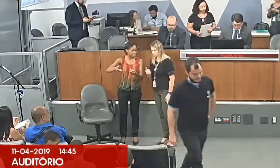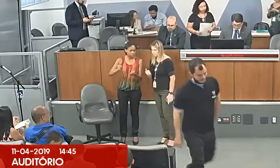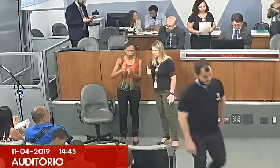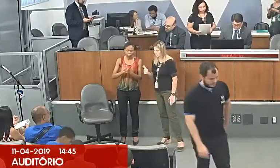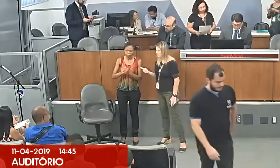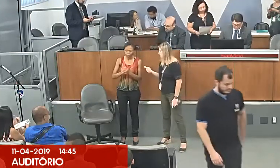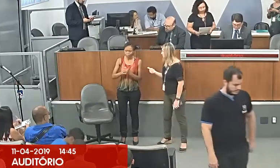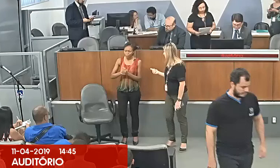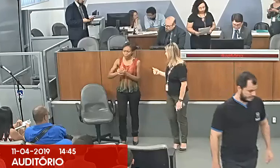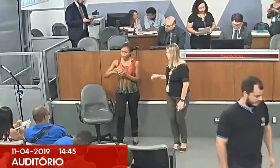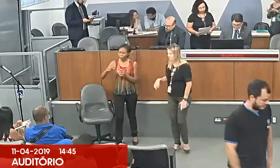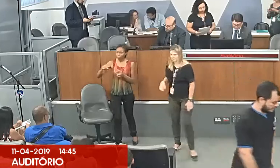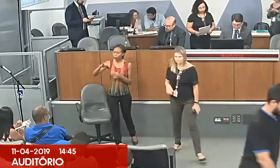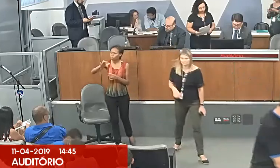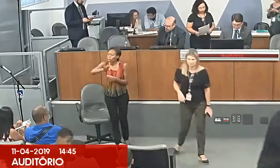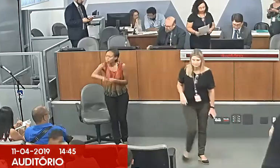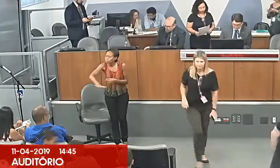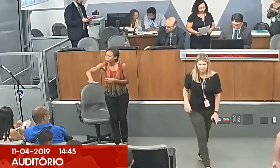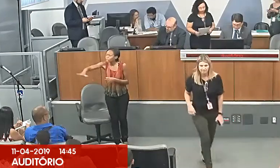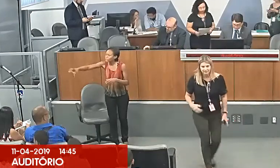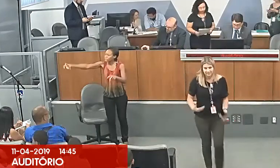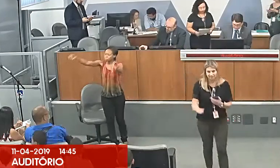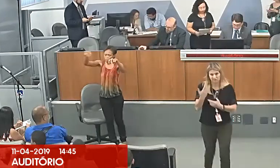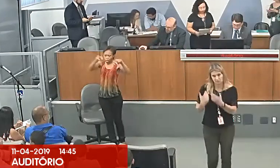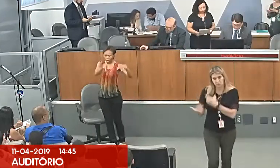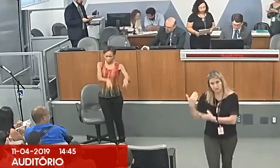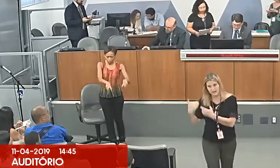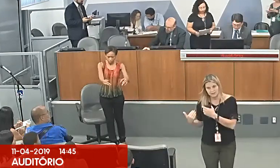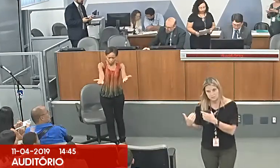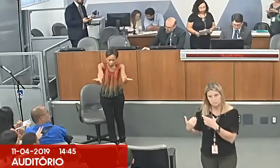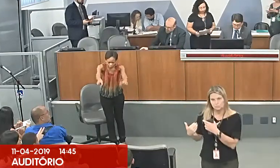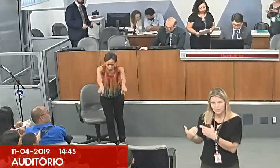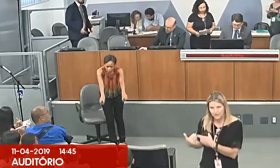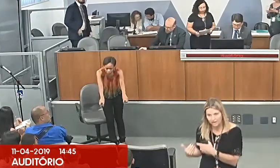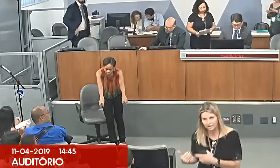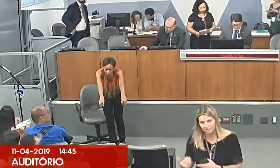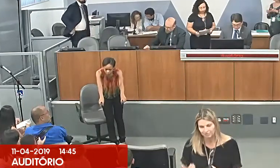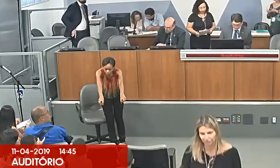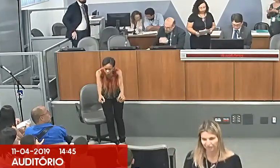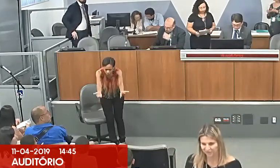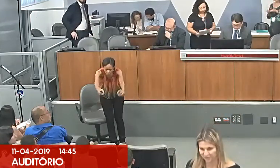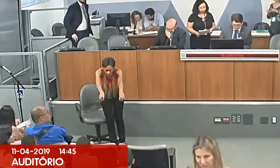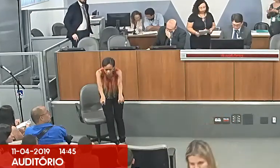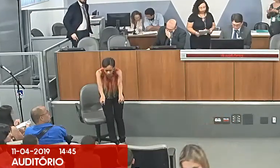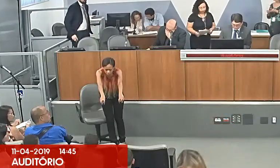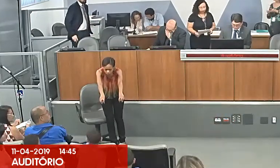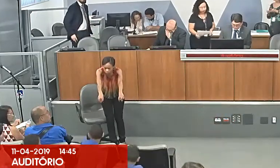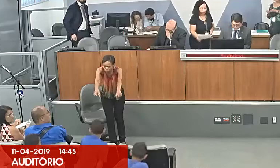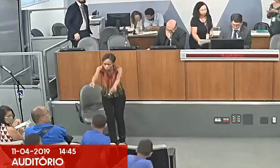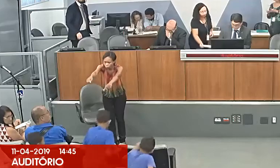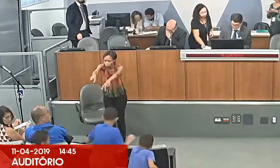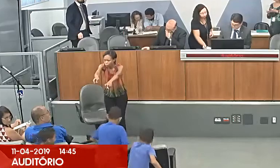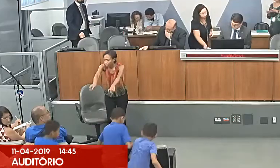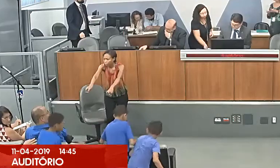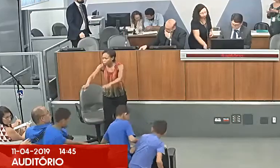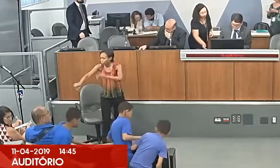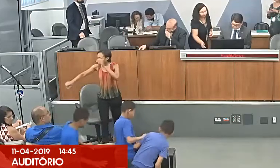passa-se a primeira fase da terceira parte da reunião que compreende a audiência de convidados